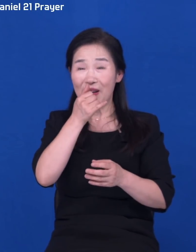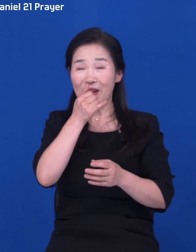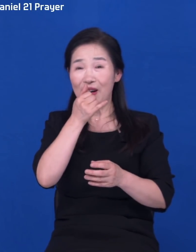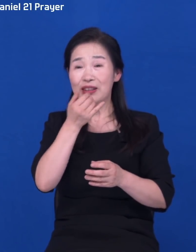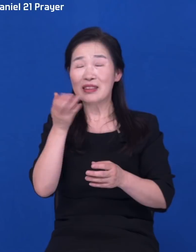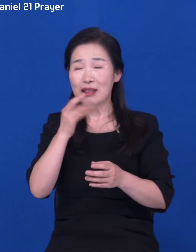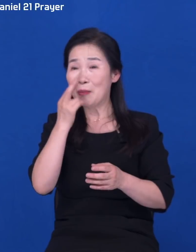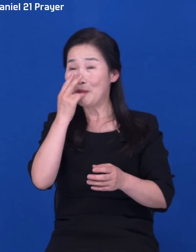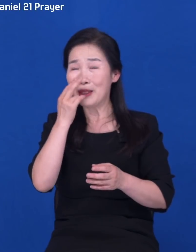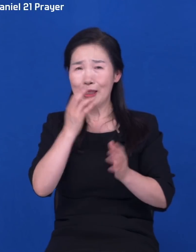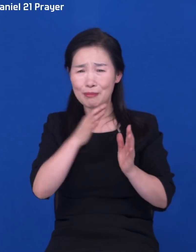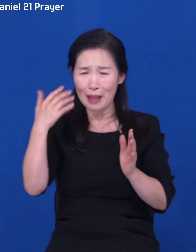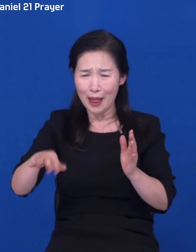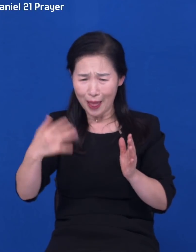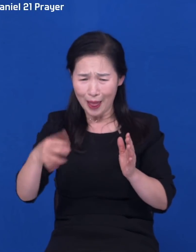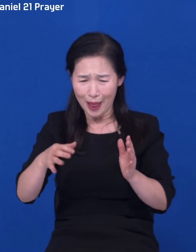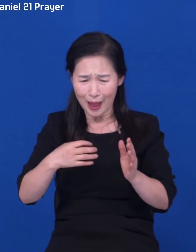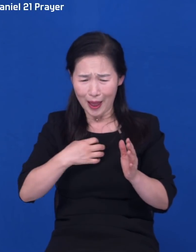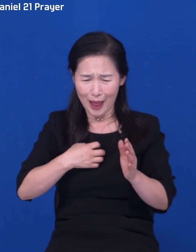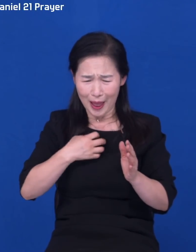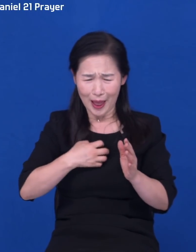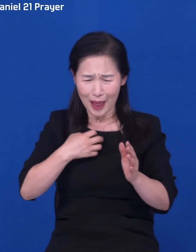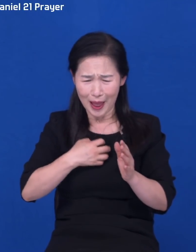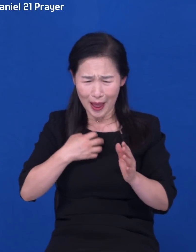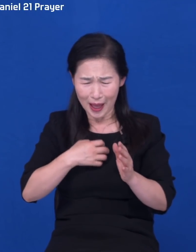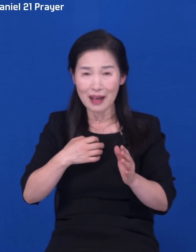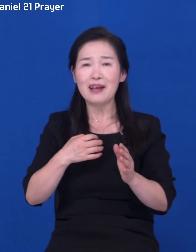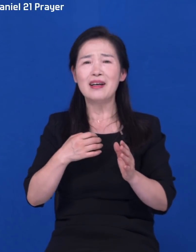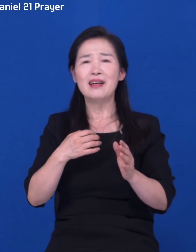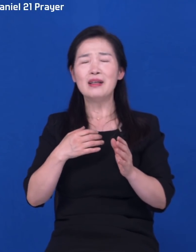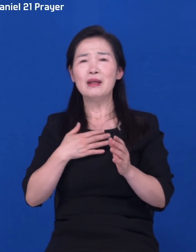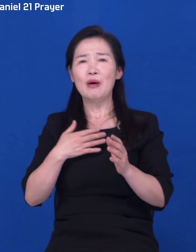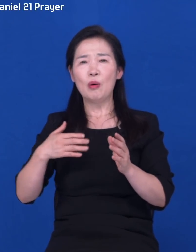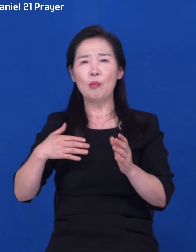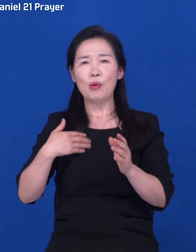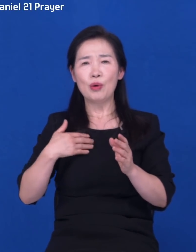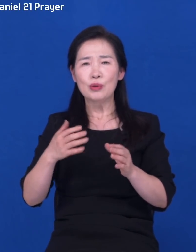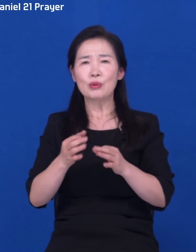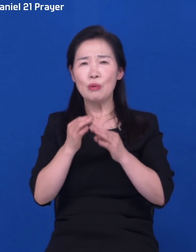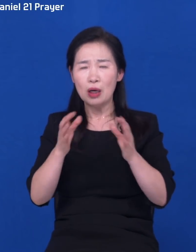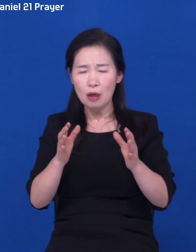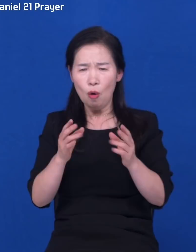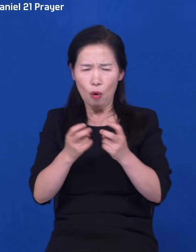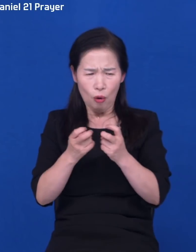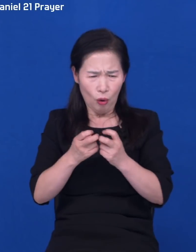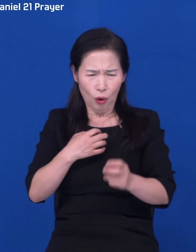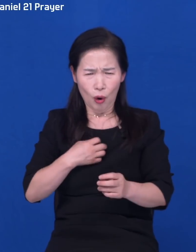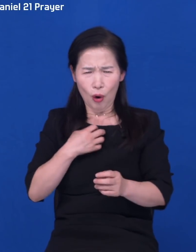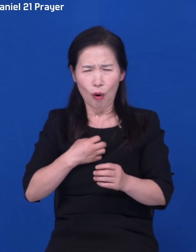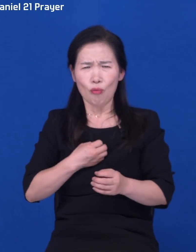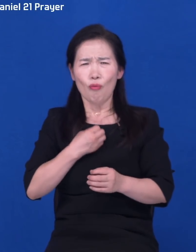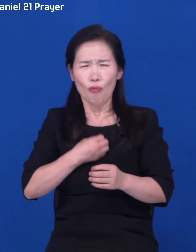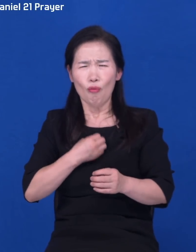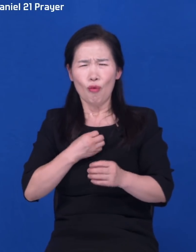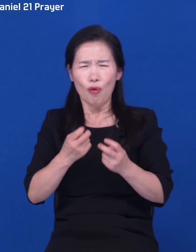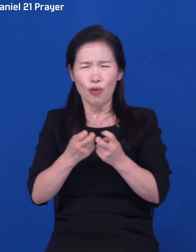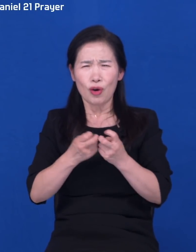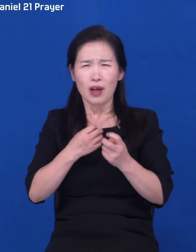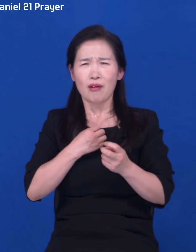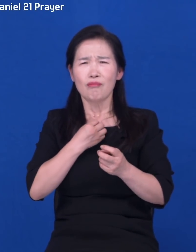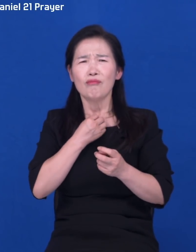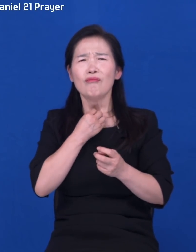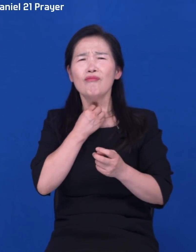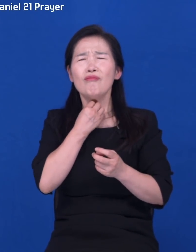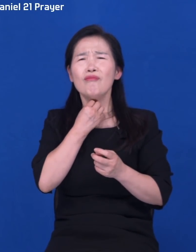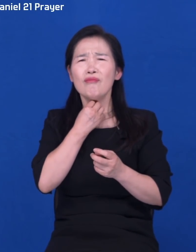해가지고 되게 당황하고 있다가 저도 모르게 이런 적이 있어요. 어떡하지, 토가 나올 것 같아, 어떻게 토할 것 같아, 어떻게 이만큼 나왔어.